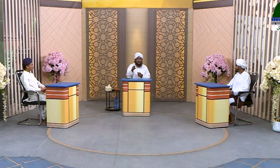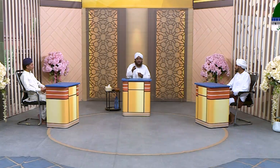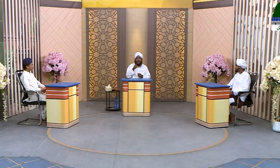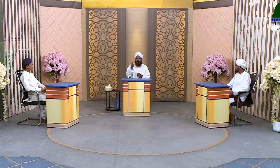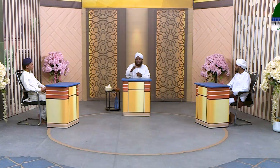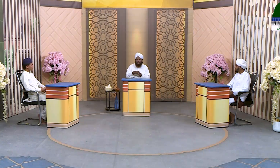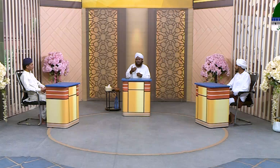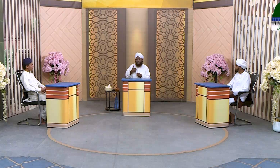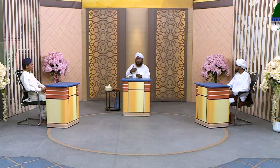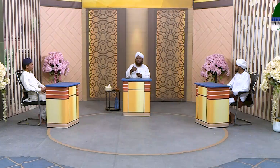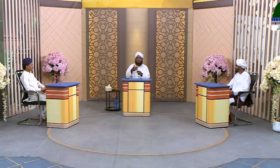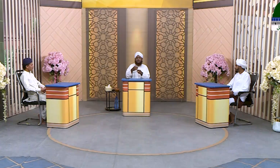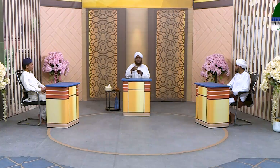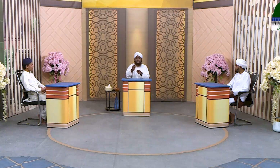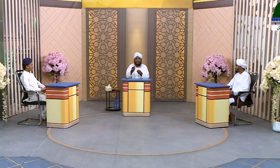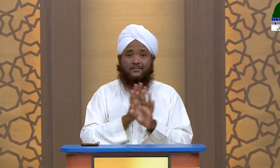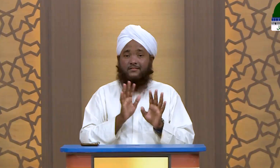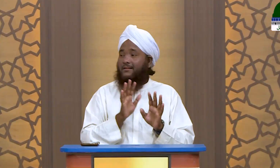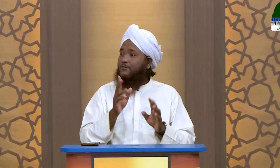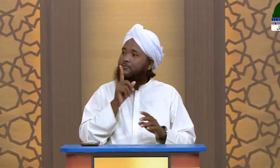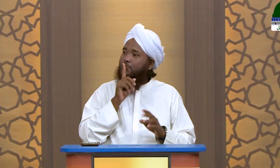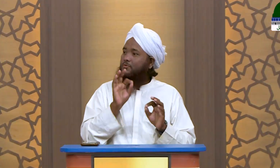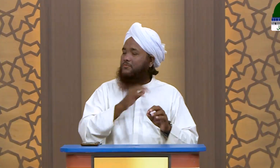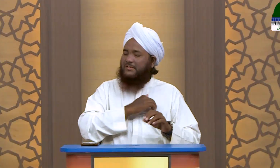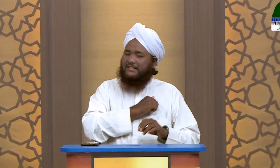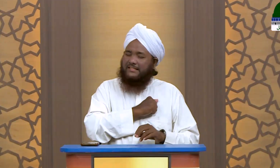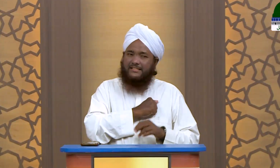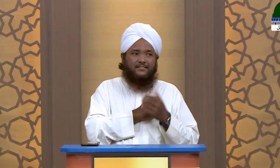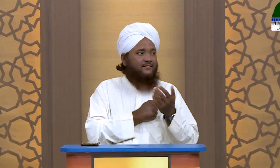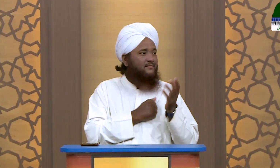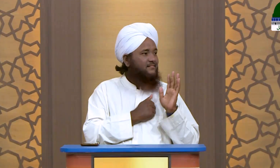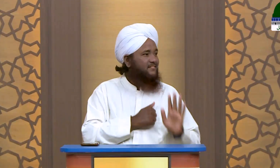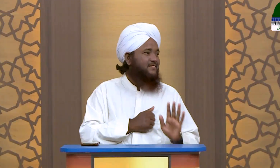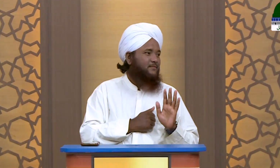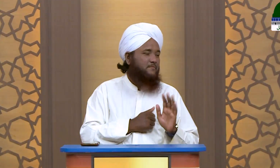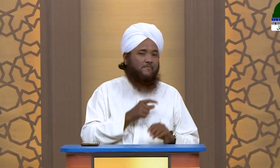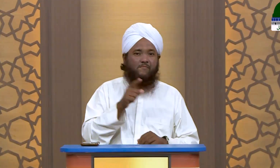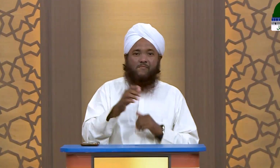بتانا بھی بے ادبی تصور کرتے تھے۔ چنانچہ حضرت سیدنا امیر معاویہ رضی اللہ عنہ نے حضرت سیدنا